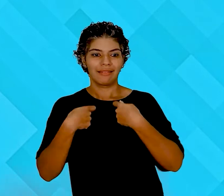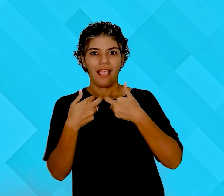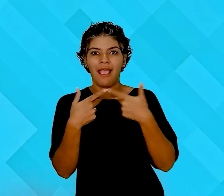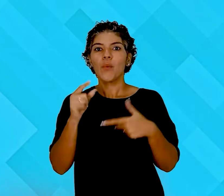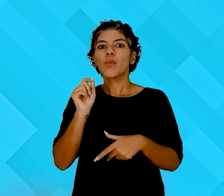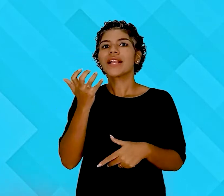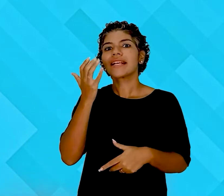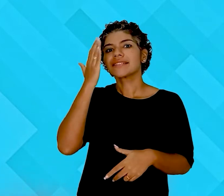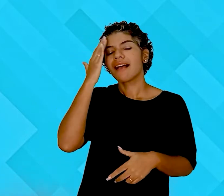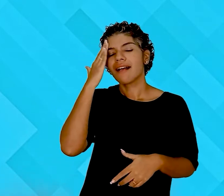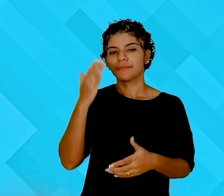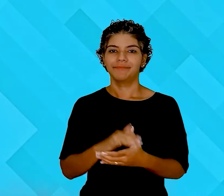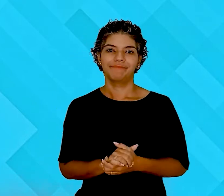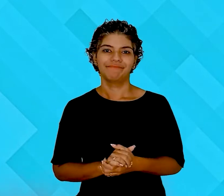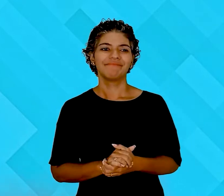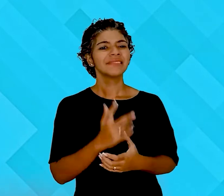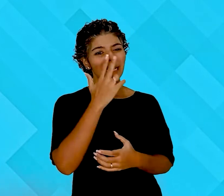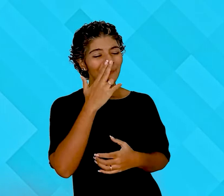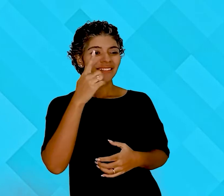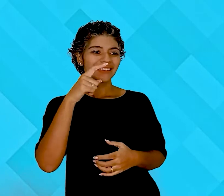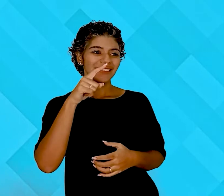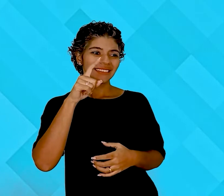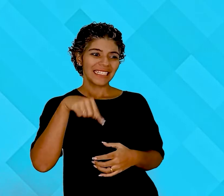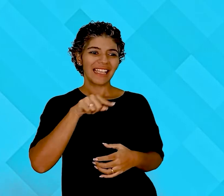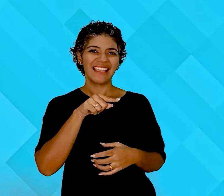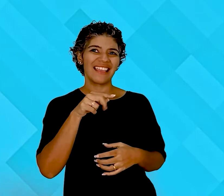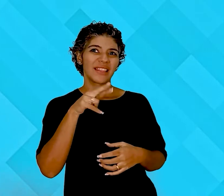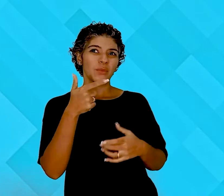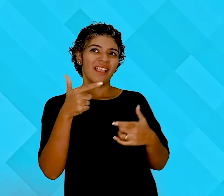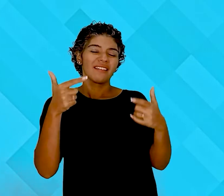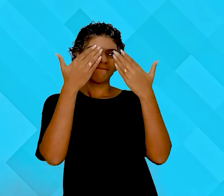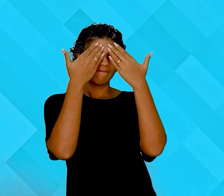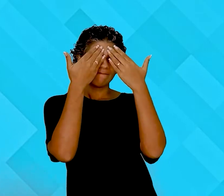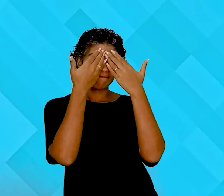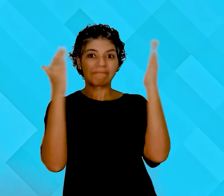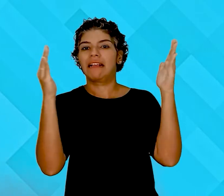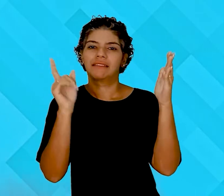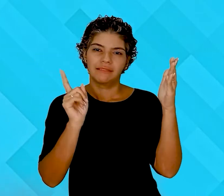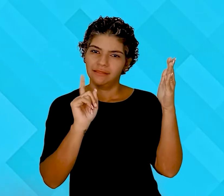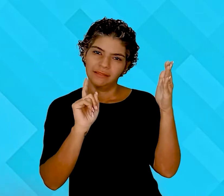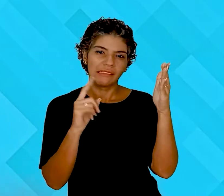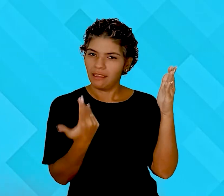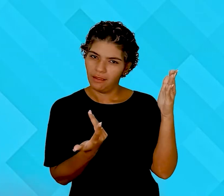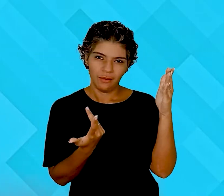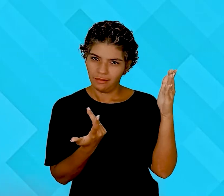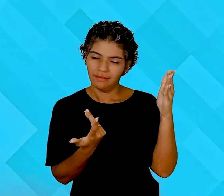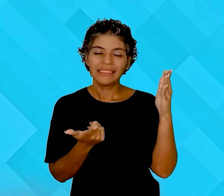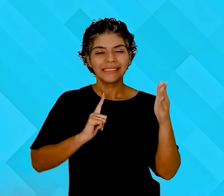acho meio otimista demais. Tem uma Tá, tudo fala bem. do Ariano Suassuna que eu gosto muito, que ele fala que o otimista é